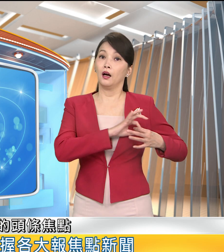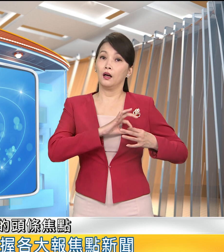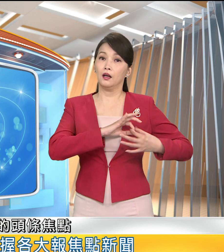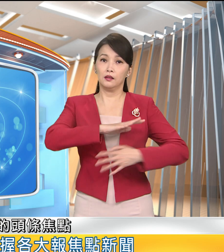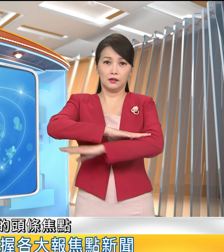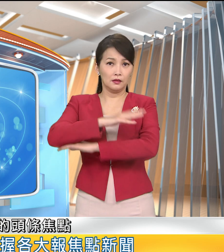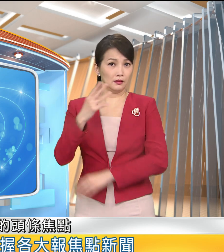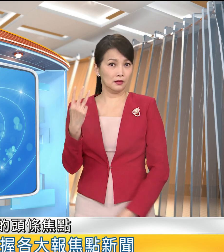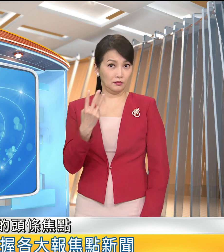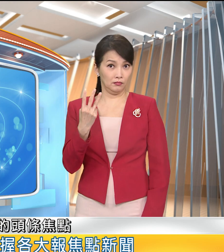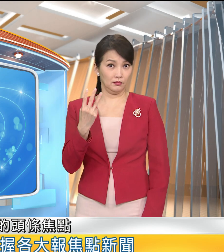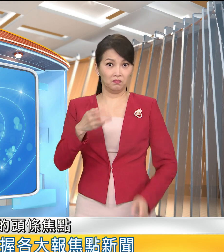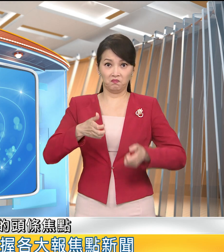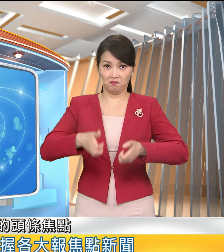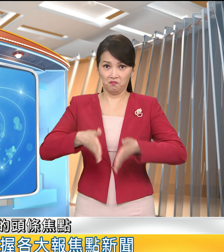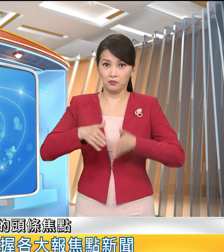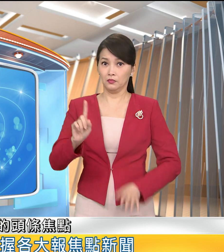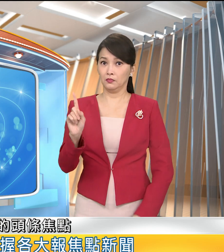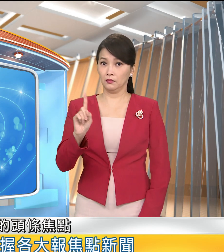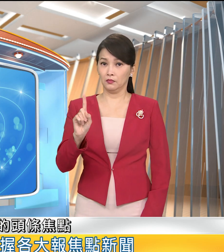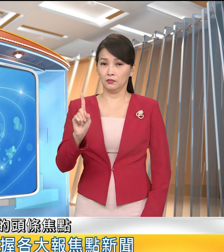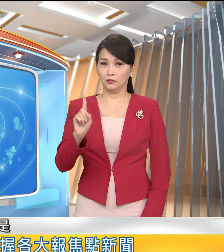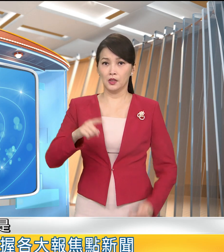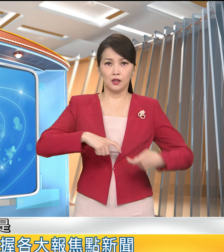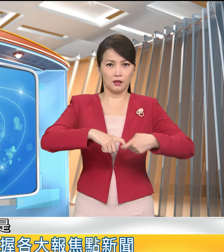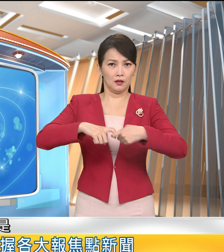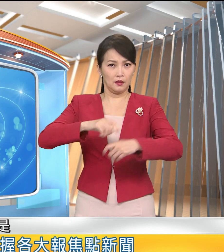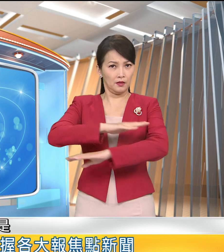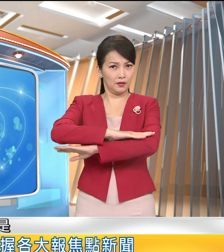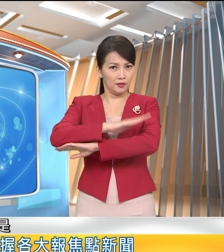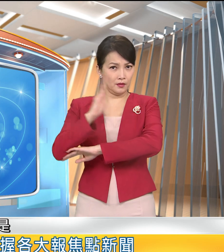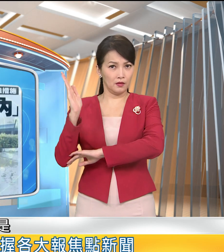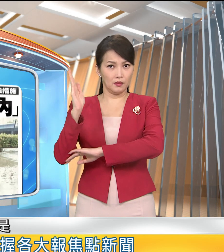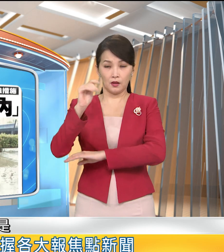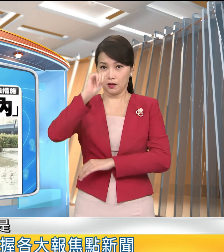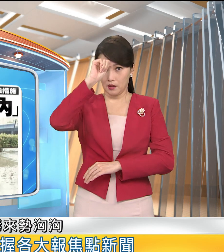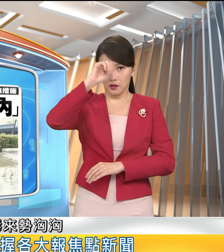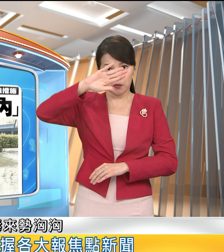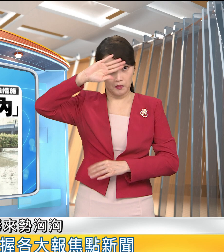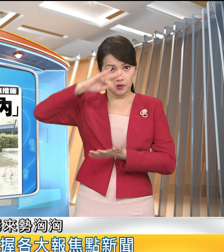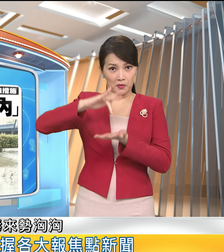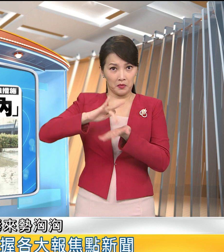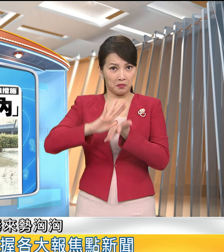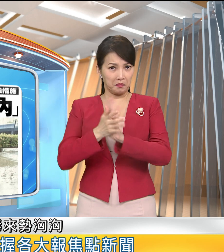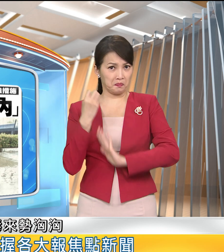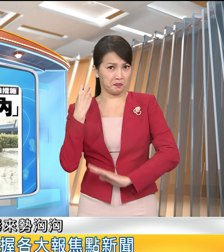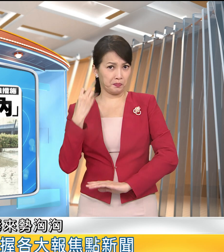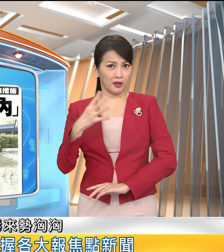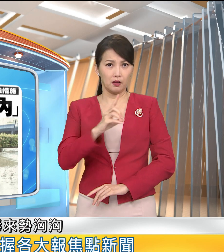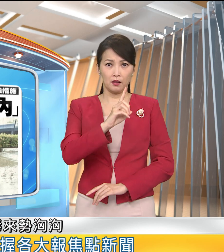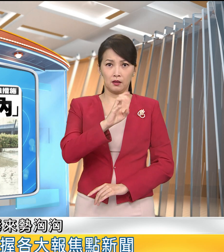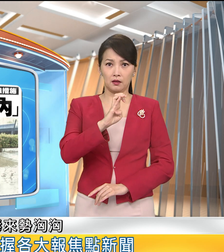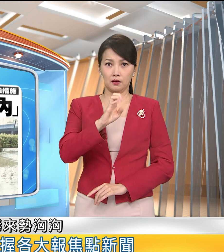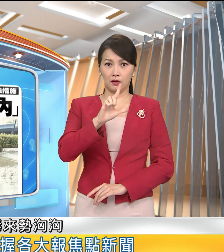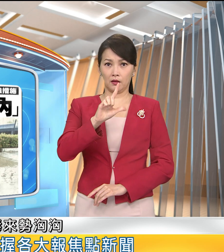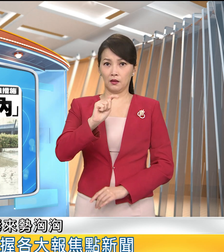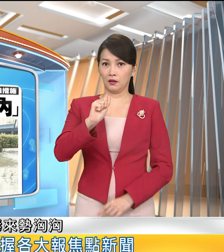来关心各大报的头条焦点。联合报的头条是 ：Delta 变种病毒来势汹